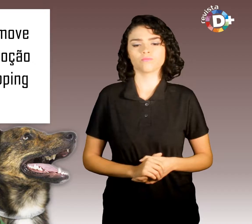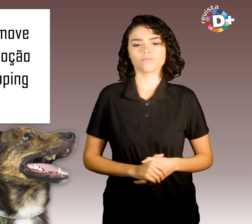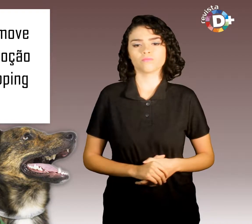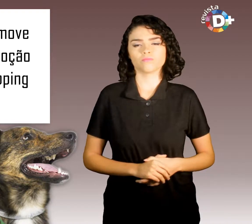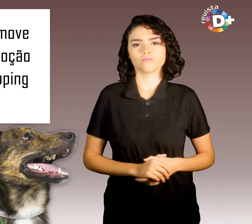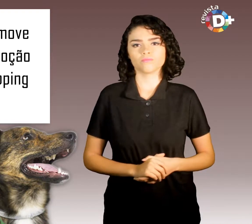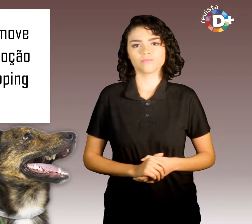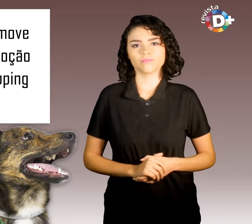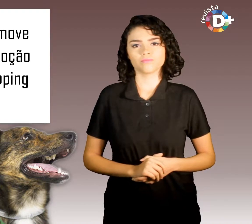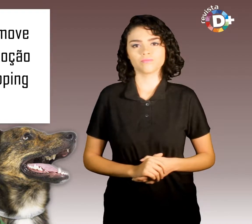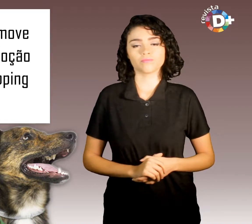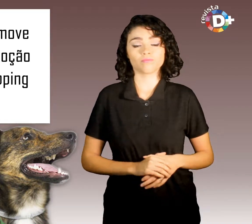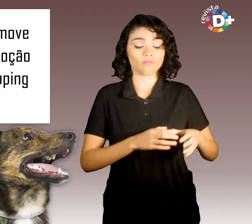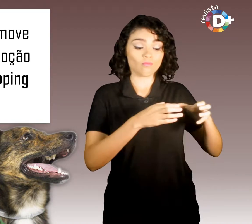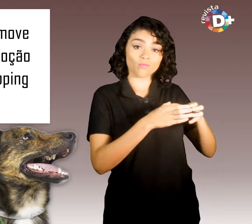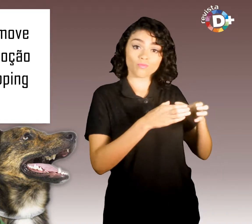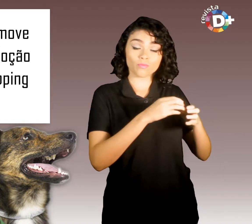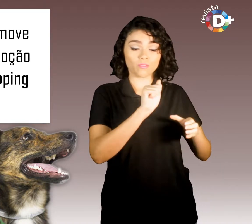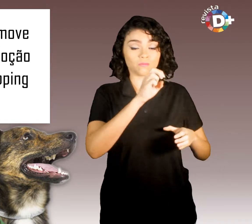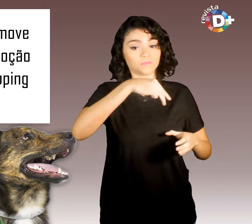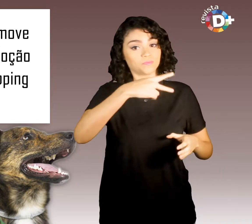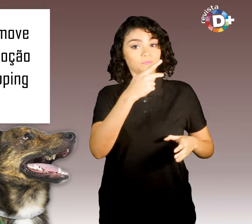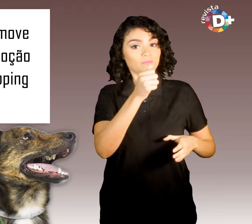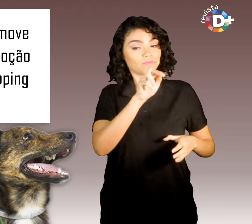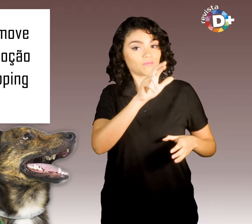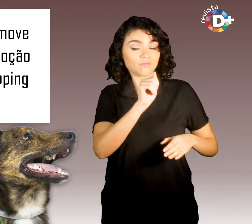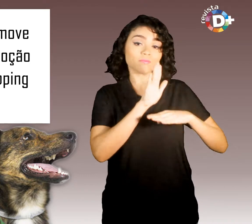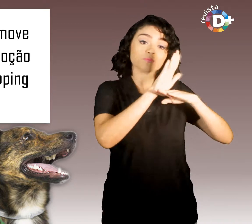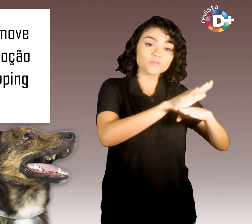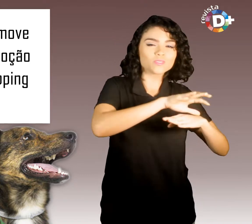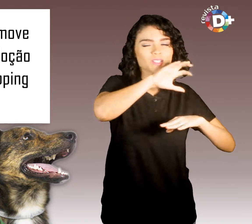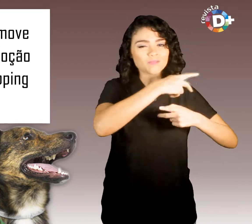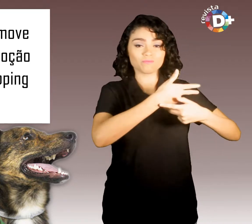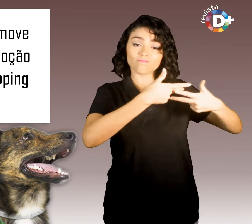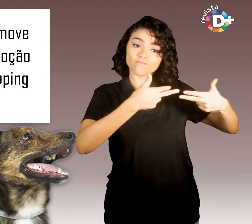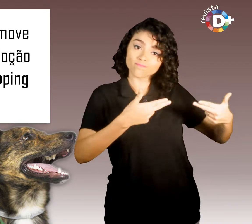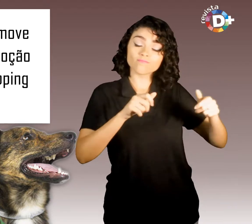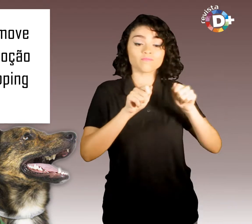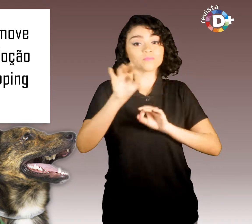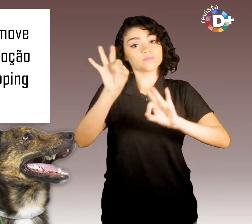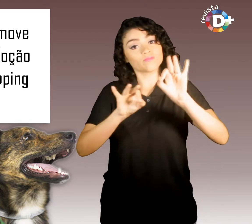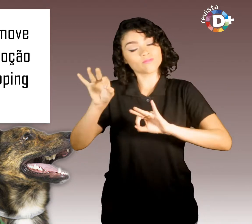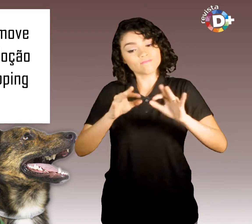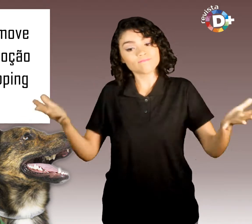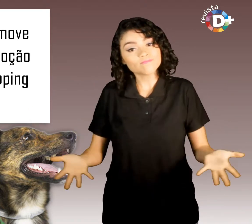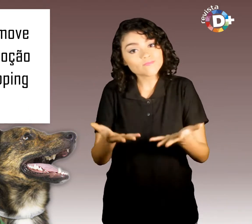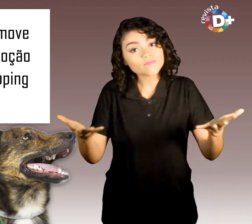ampara animal promove o evento em prol da adoção de pishin no shopping market